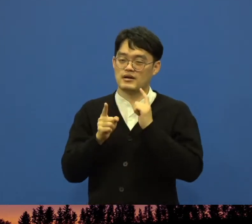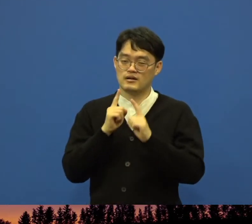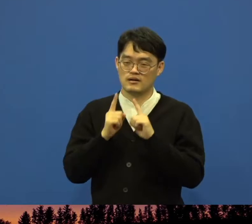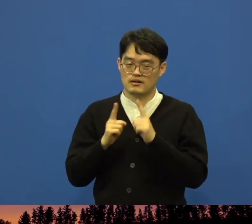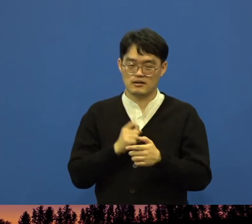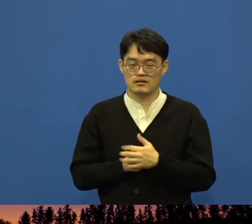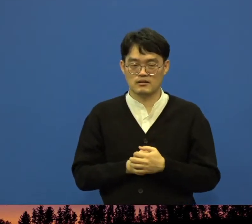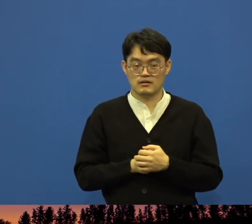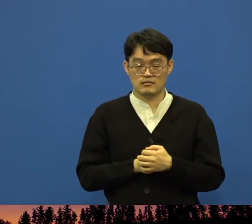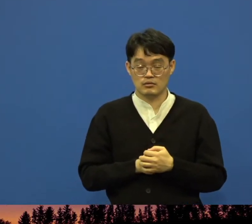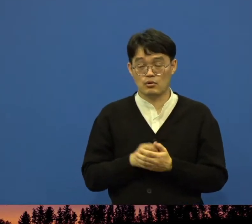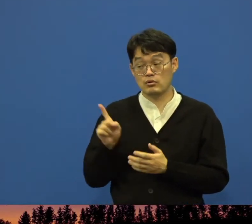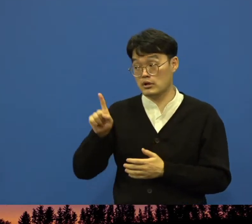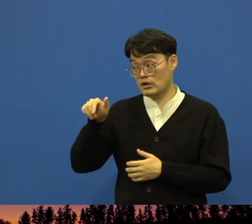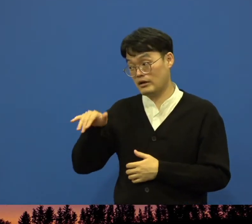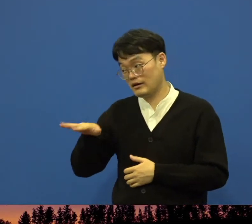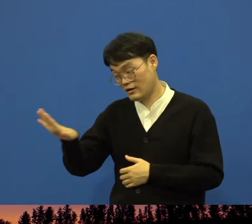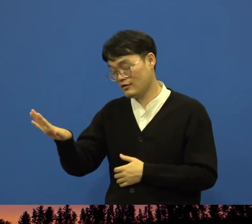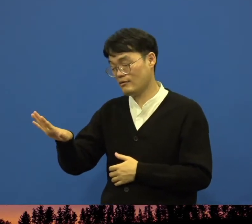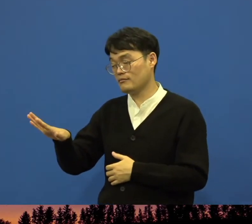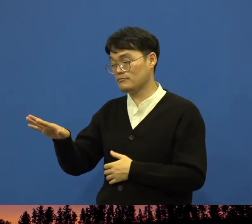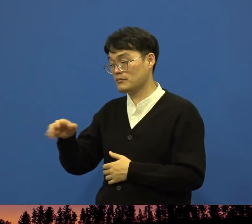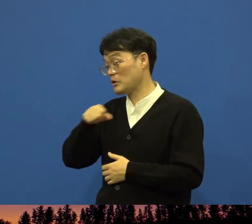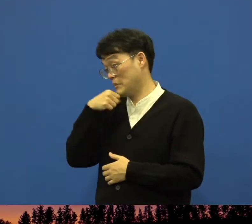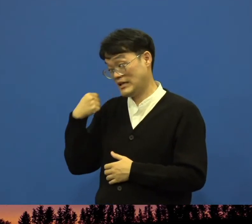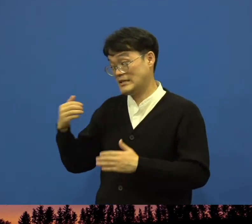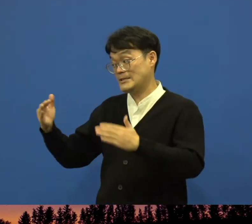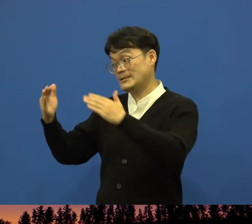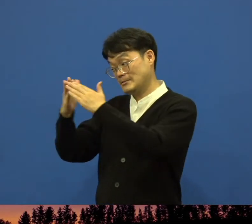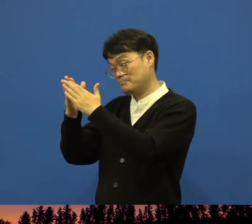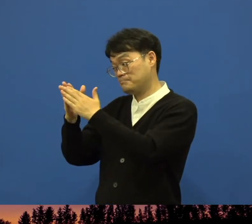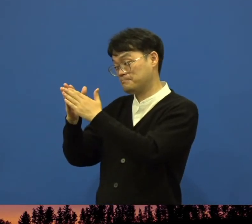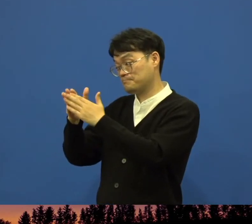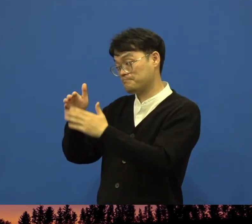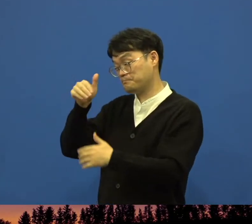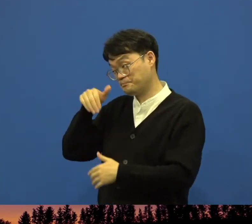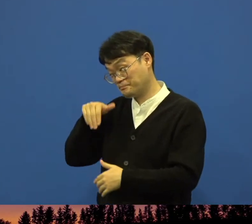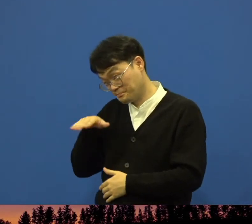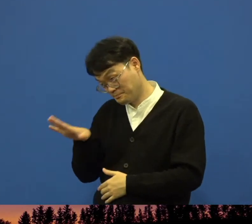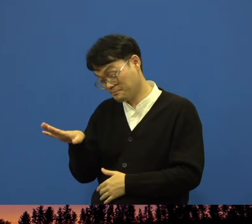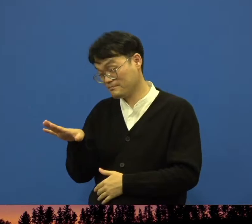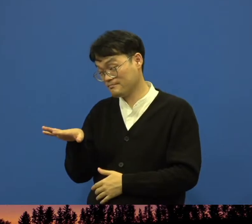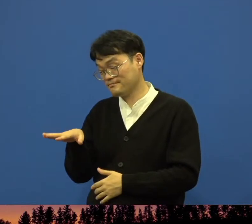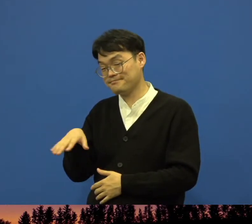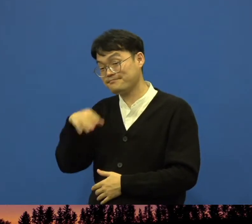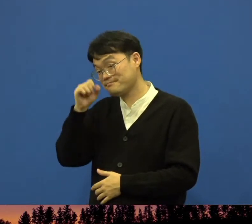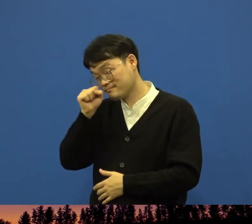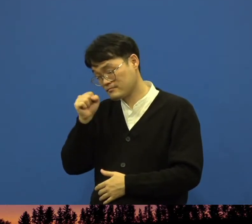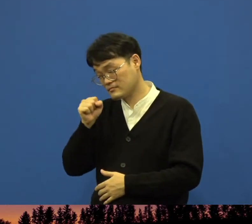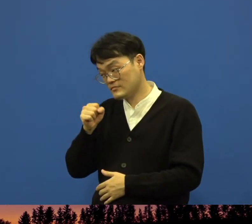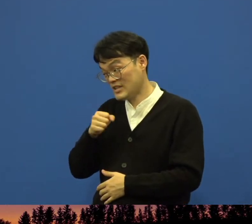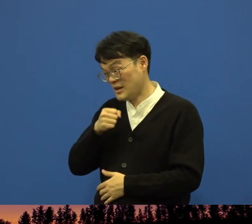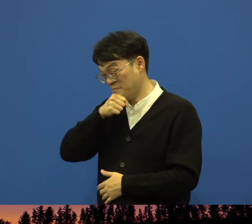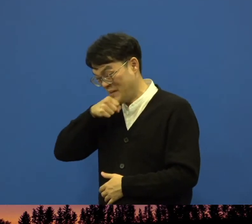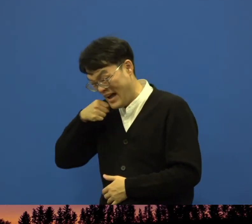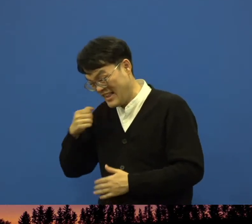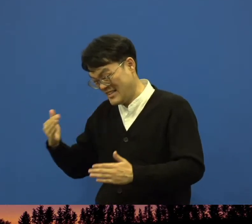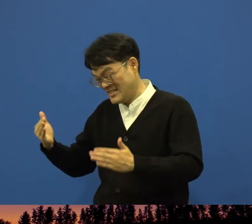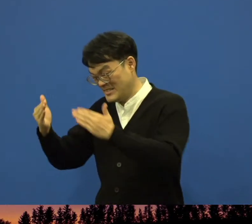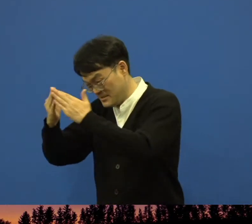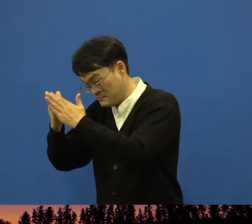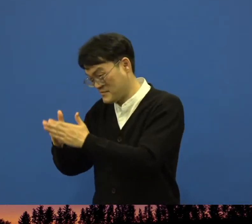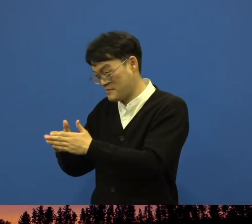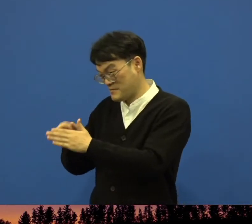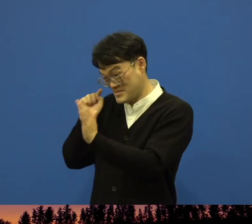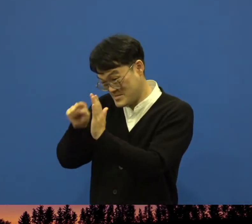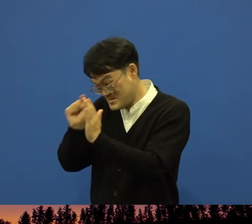나쁘지 않잖아요. 그죠? 맛집 가는 건 나쁘지 않아요. 근데 맛집만 골라만 다니고 그것이 자신의 인생의 전부가 되는 것